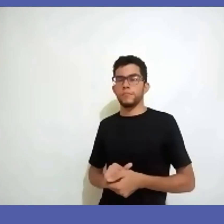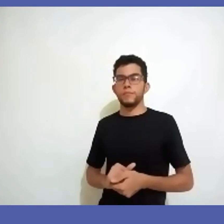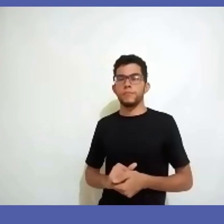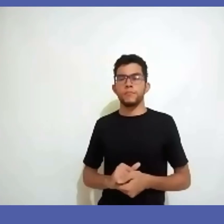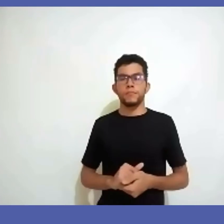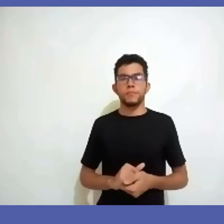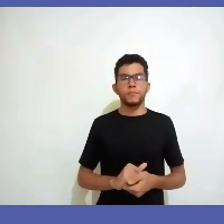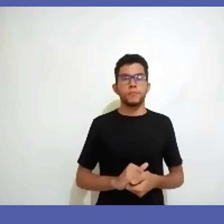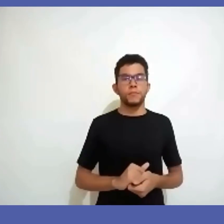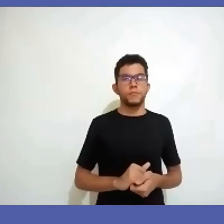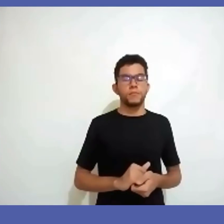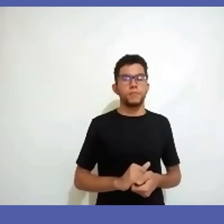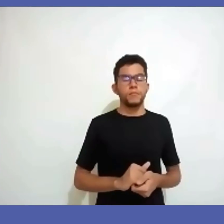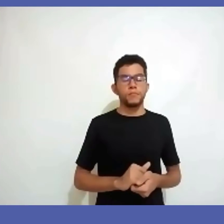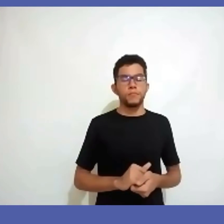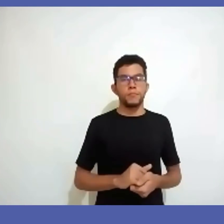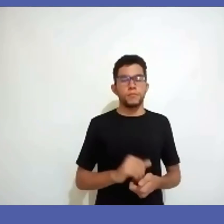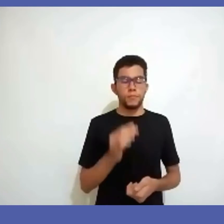rápido.